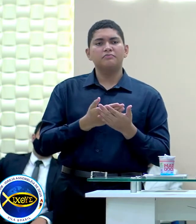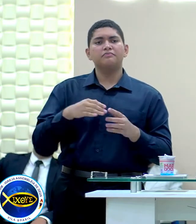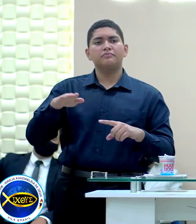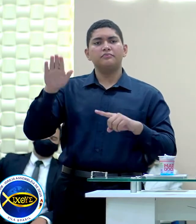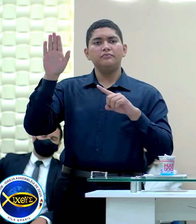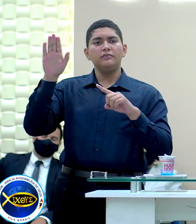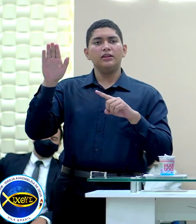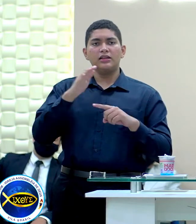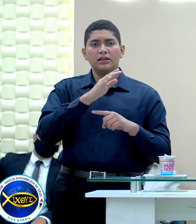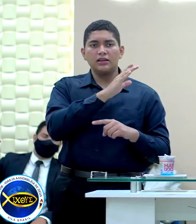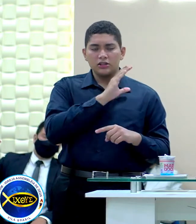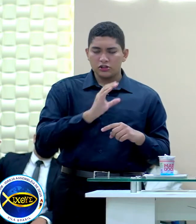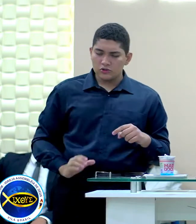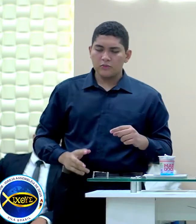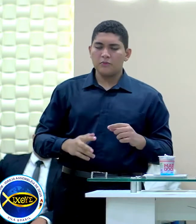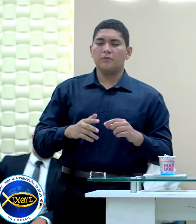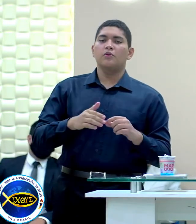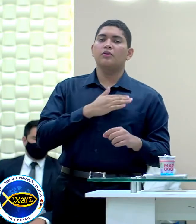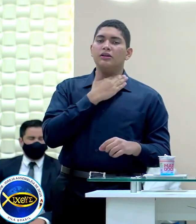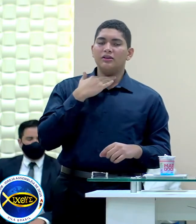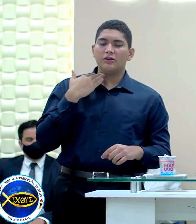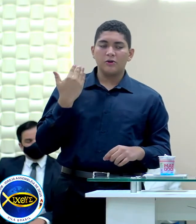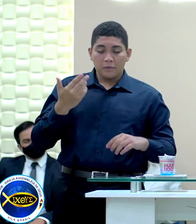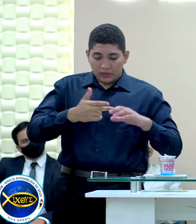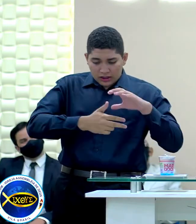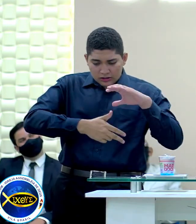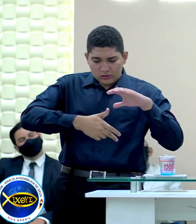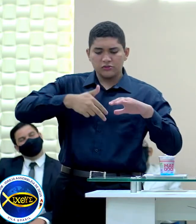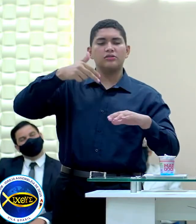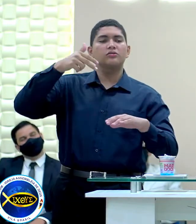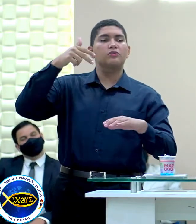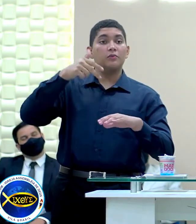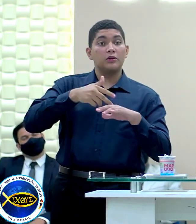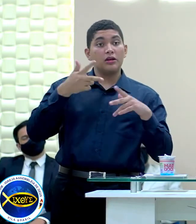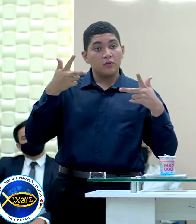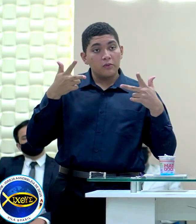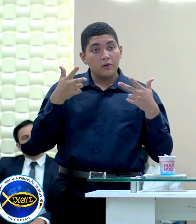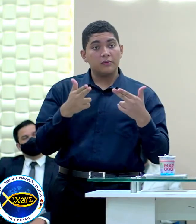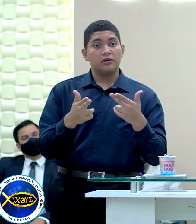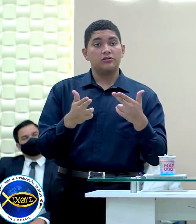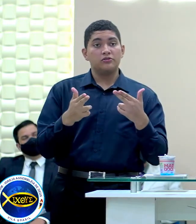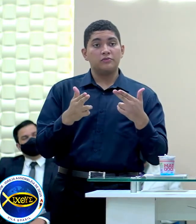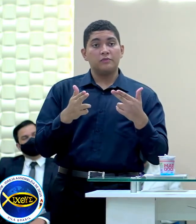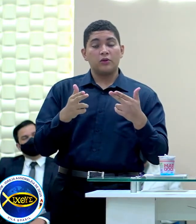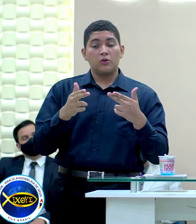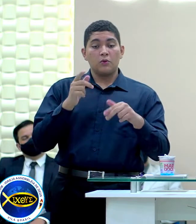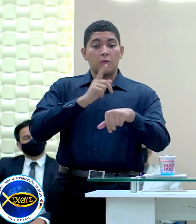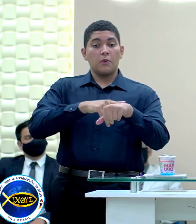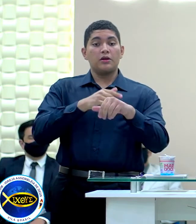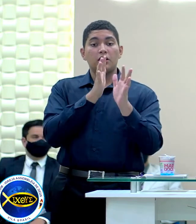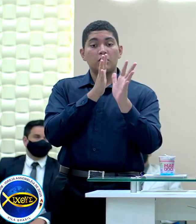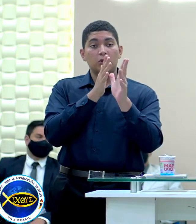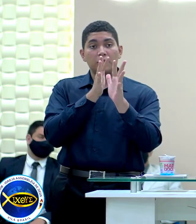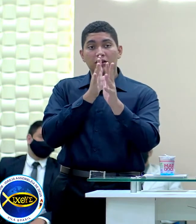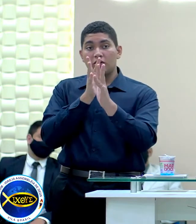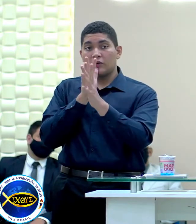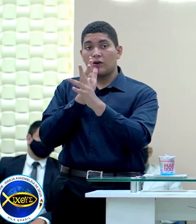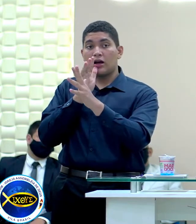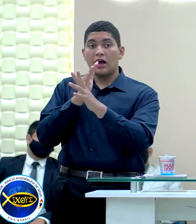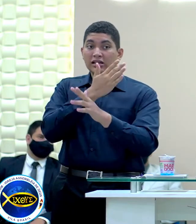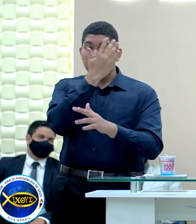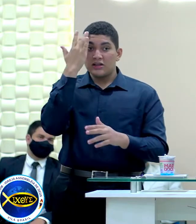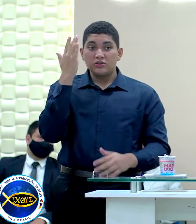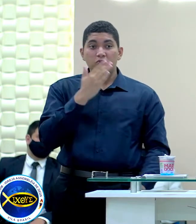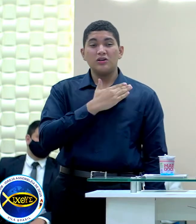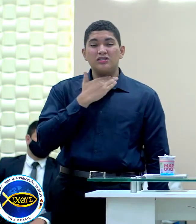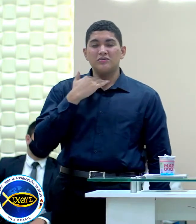morreu, ressuscitou, da mesma forma, quando a trombeta for tocada, os mortos, aqueles